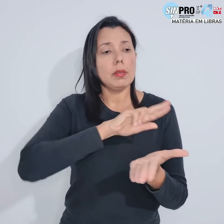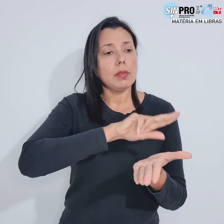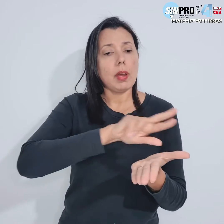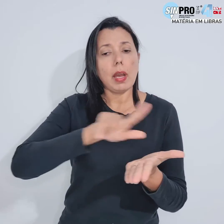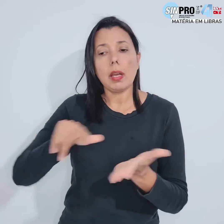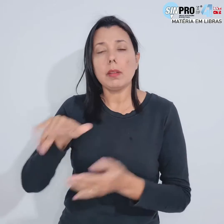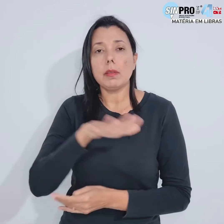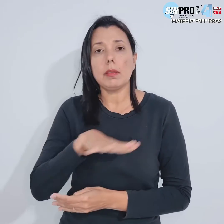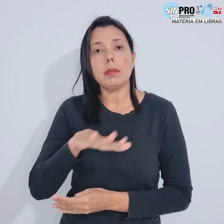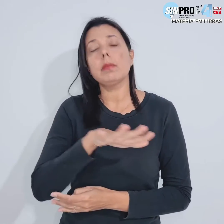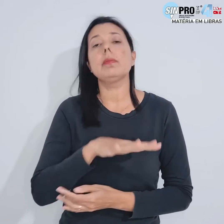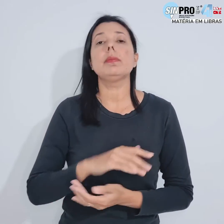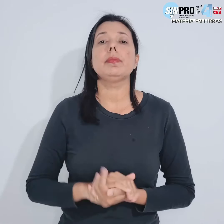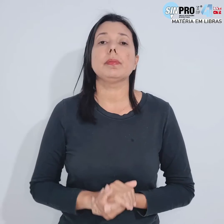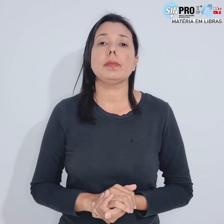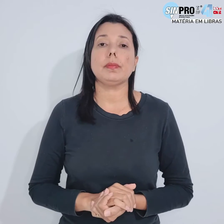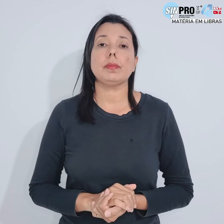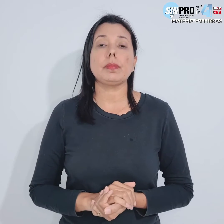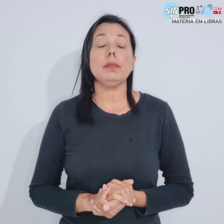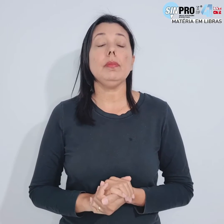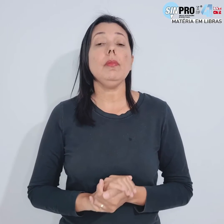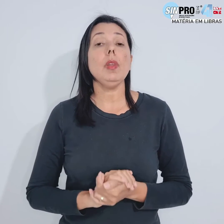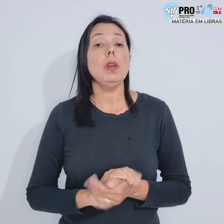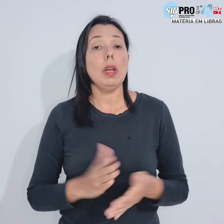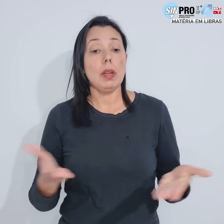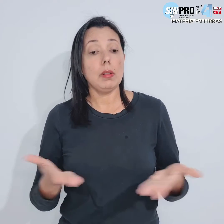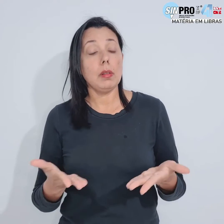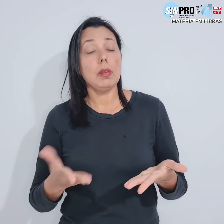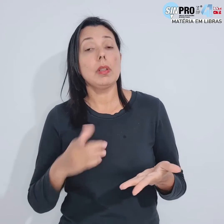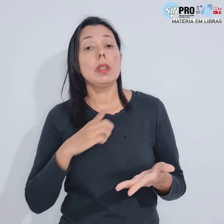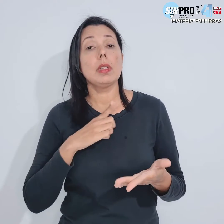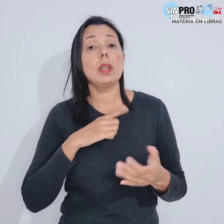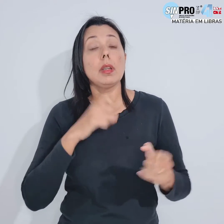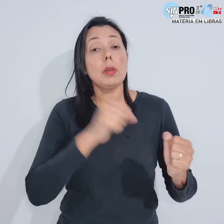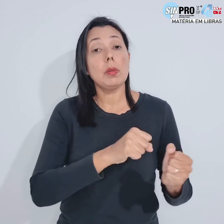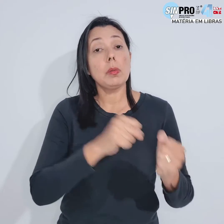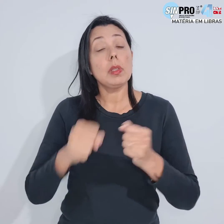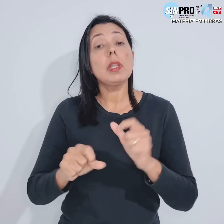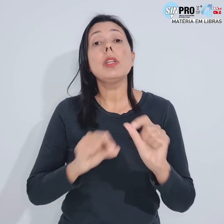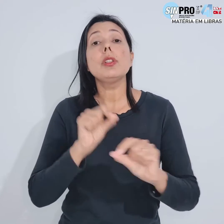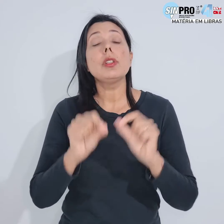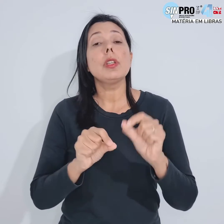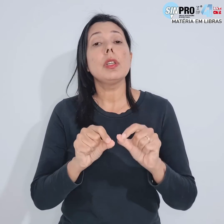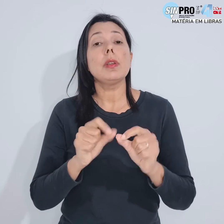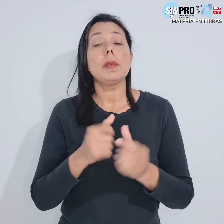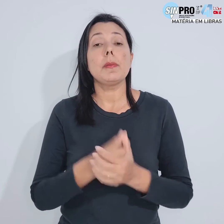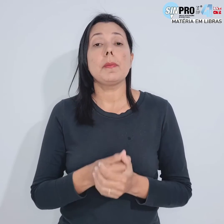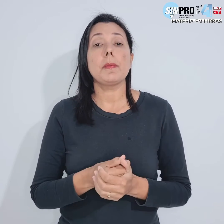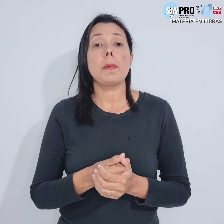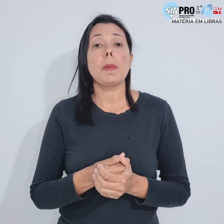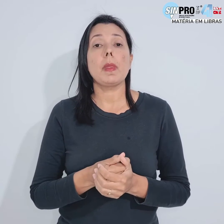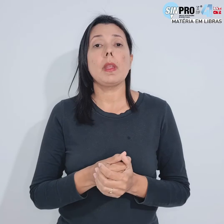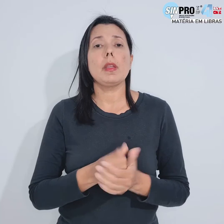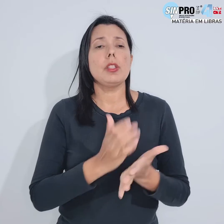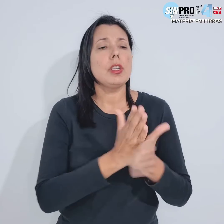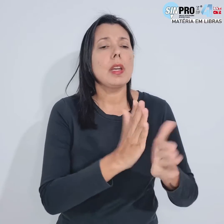várias áreas. Essas ações têm o potencial de causar o